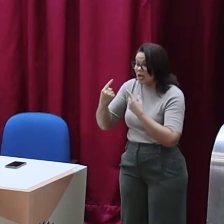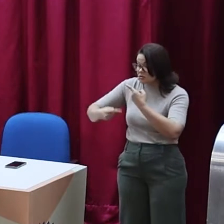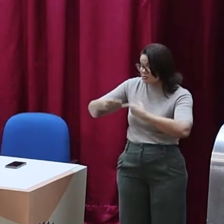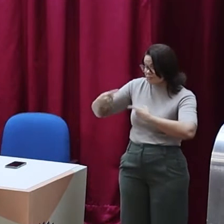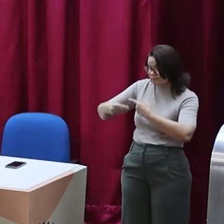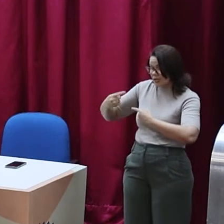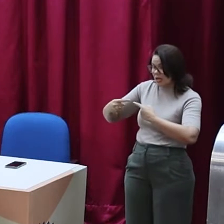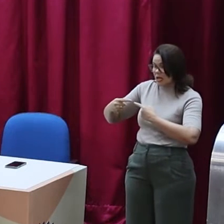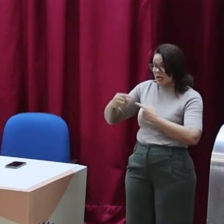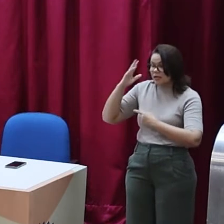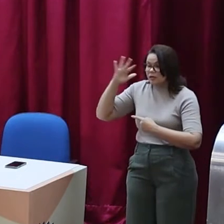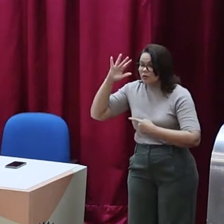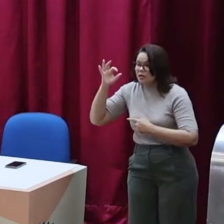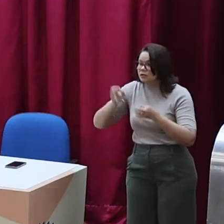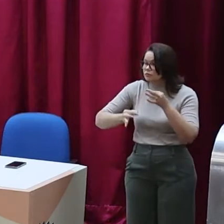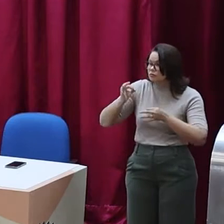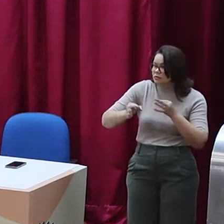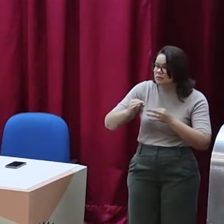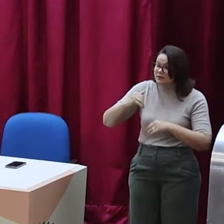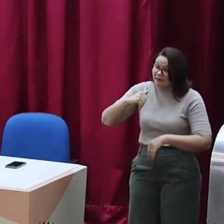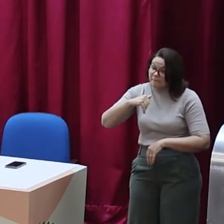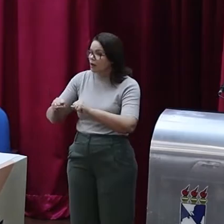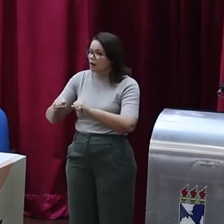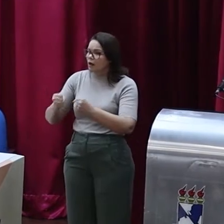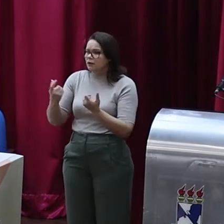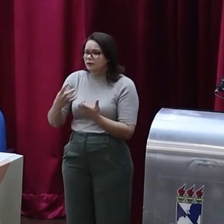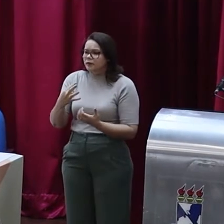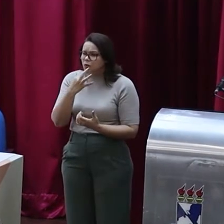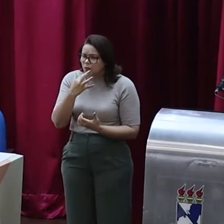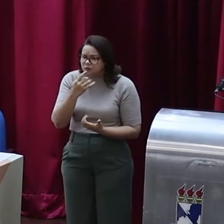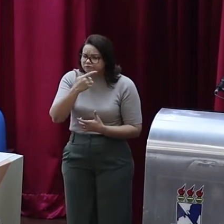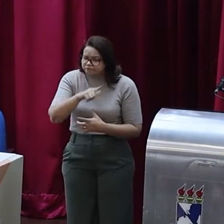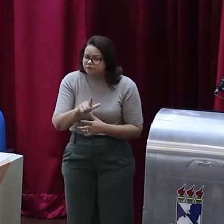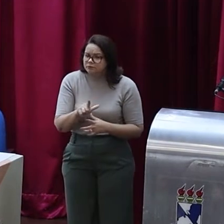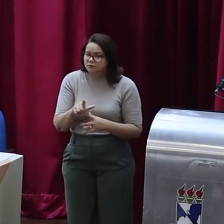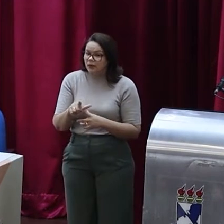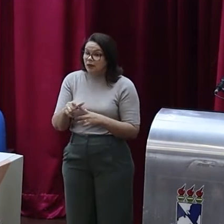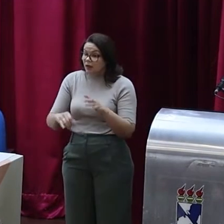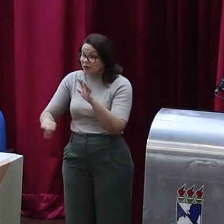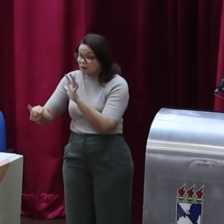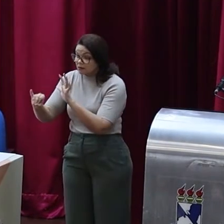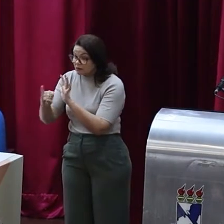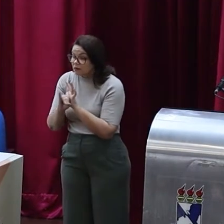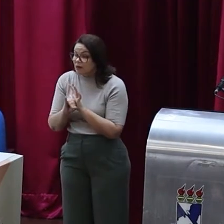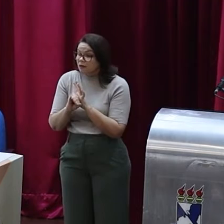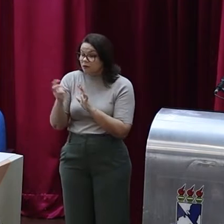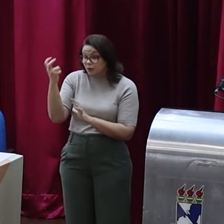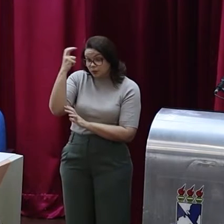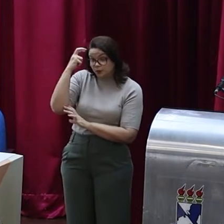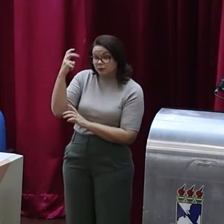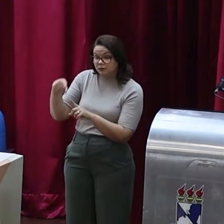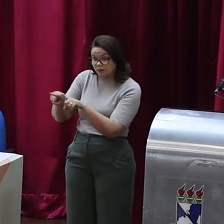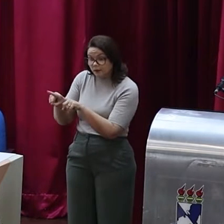da justiça perpassam necessariamente pelo conhecimento, ou seja, aspectos identitários e culturais, e como esses